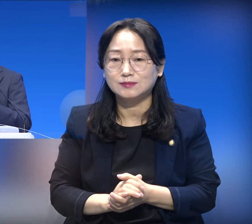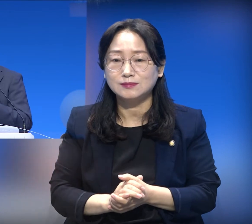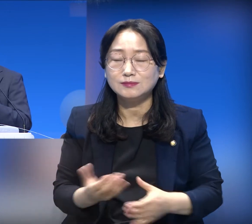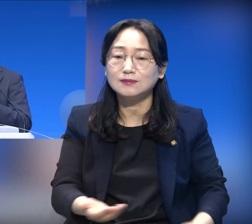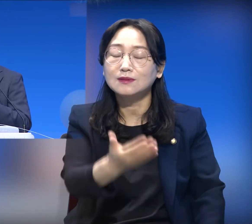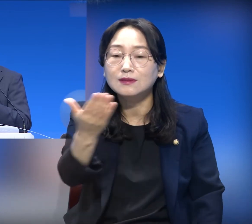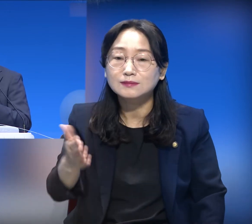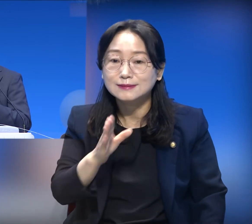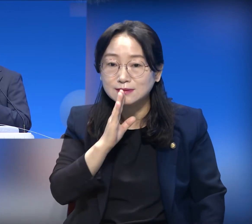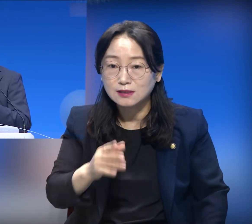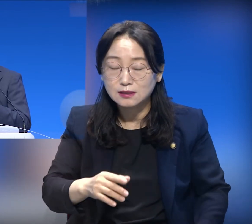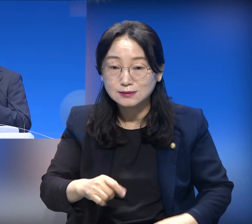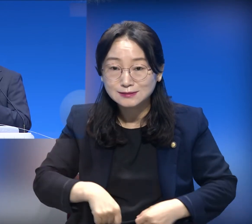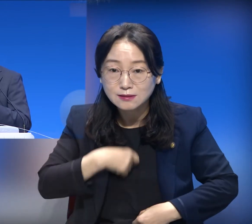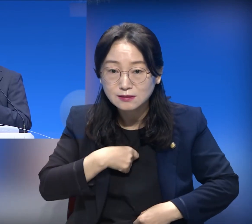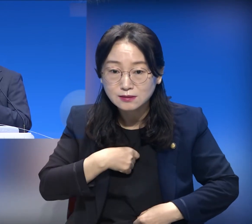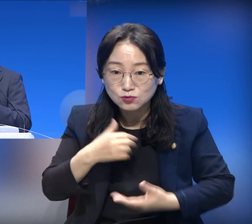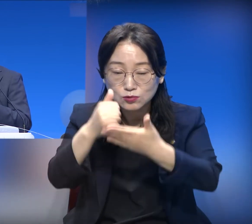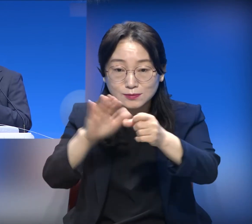여러분, 진정으로 주님을 사랑하십니까?